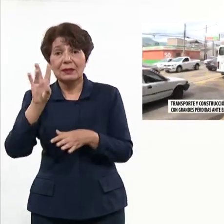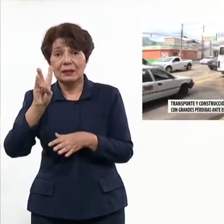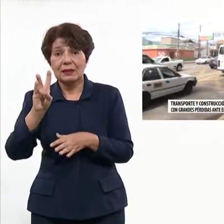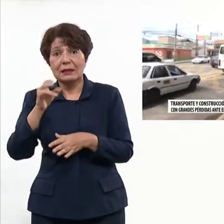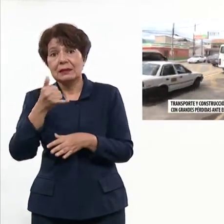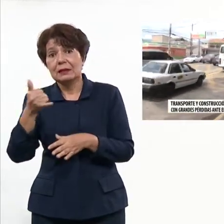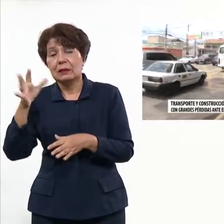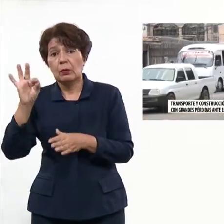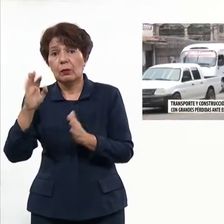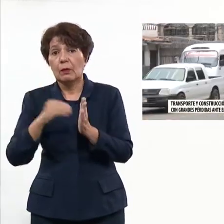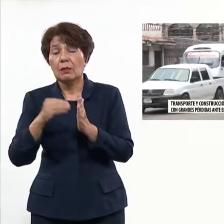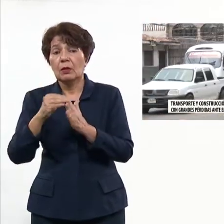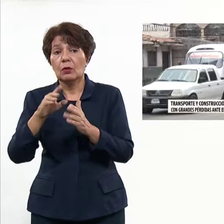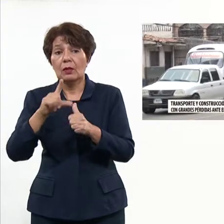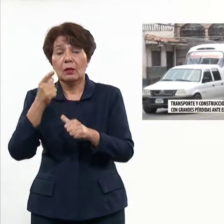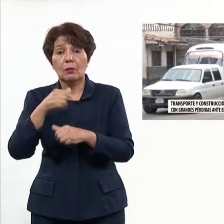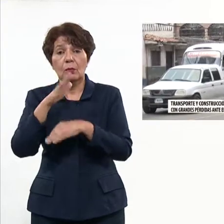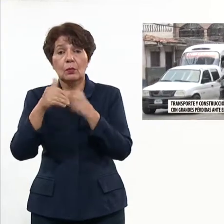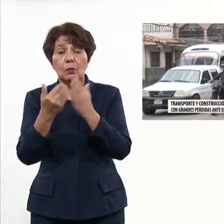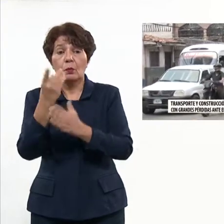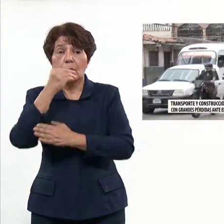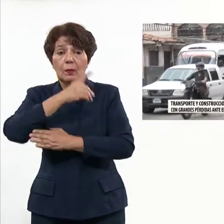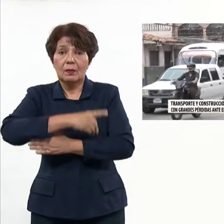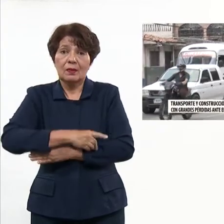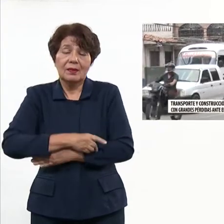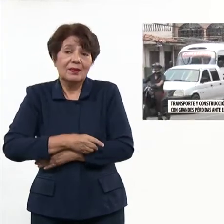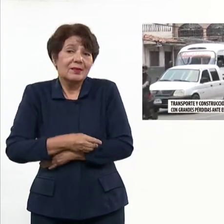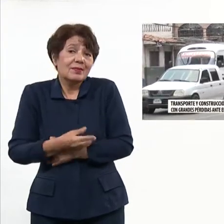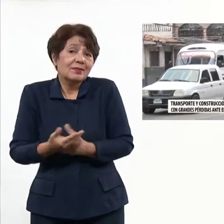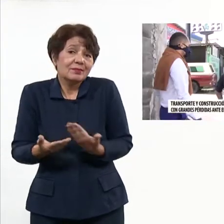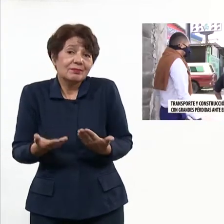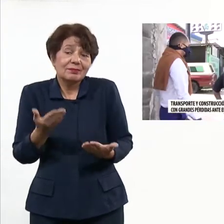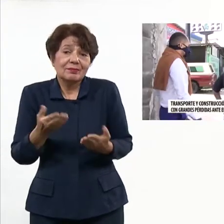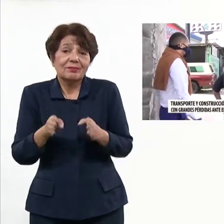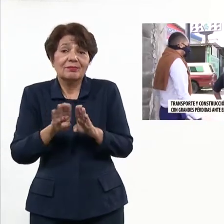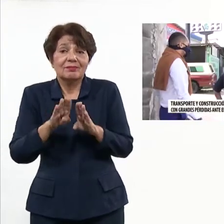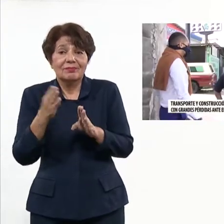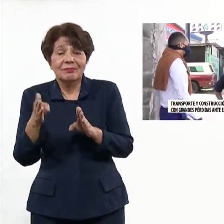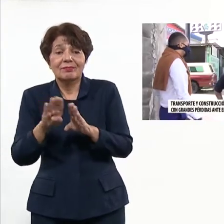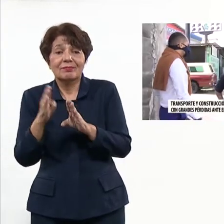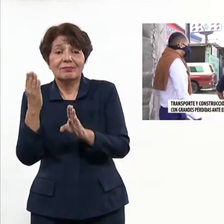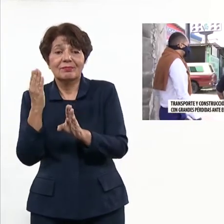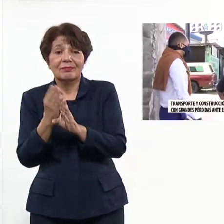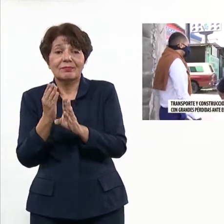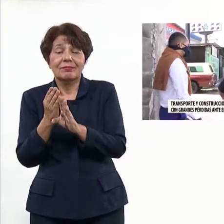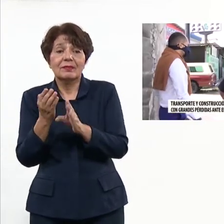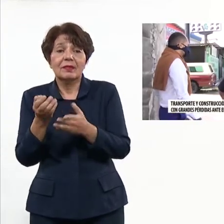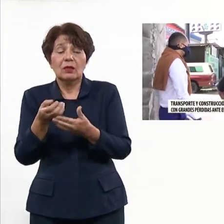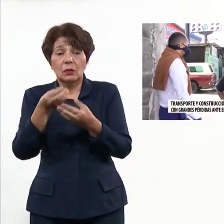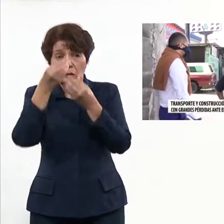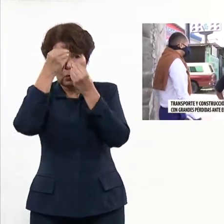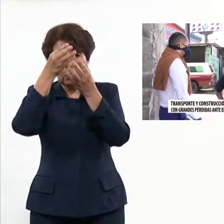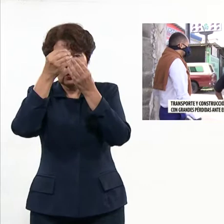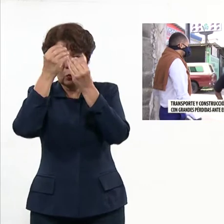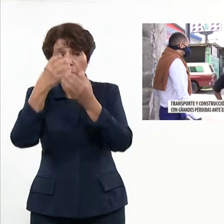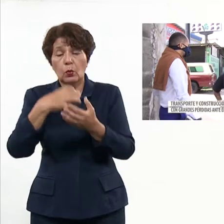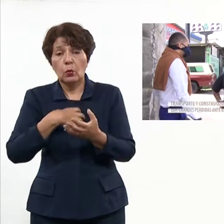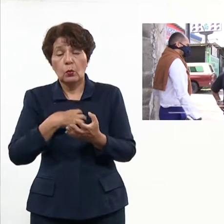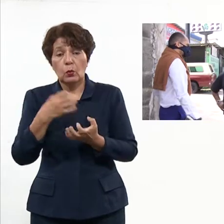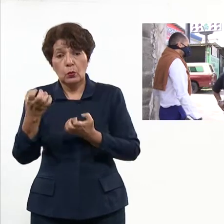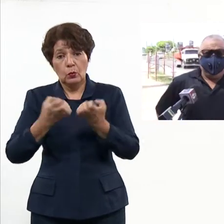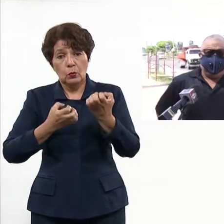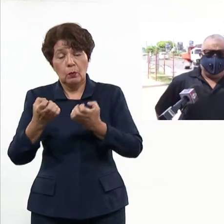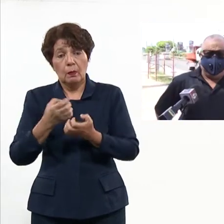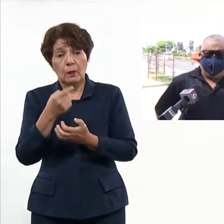de lempiras a diario esto a pesar de una reapertura en las principales ciudades del territorio nacional según lo señalado por el empresario jorge